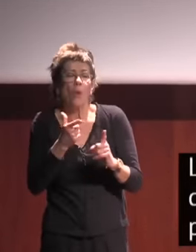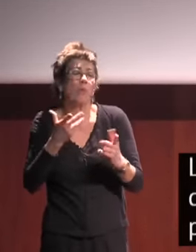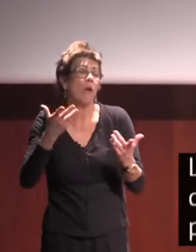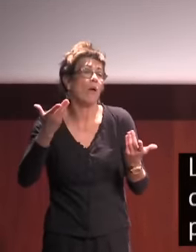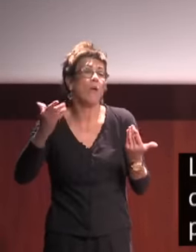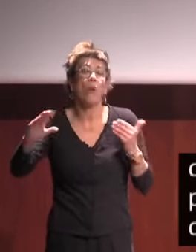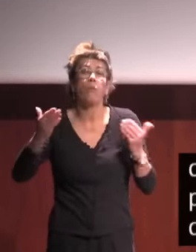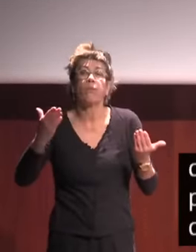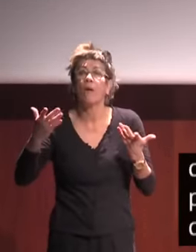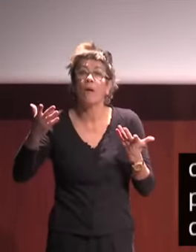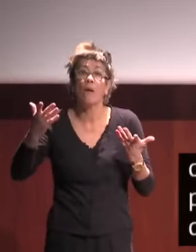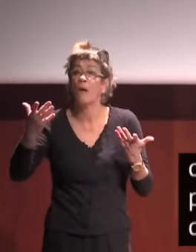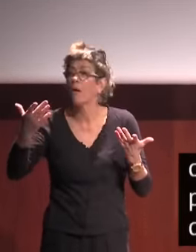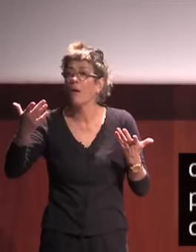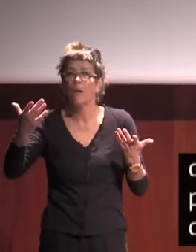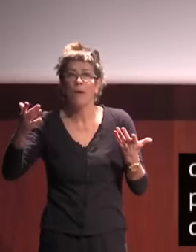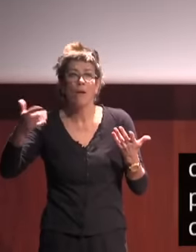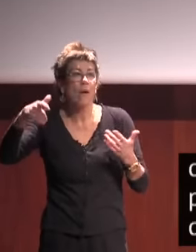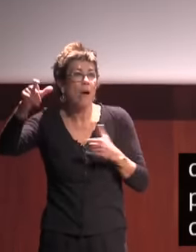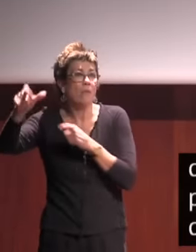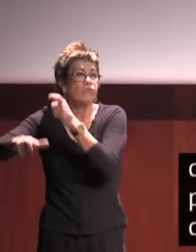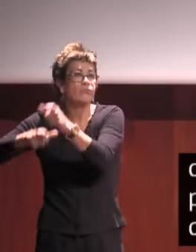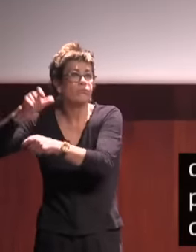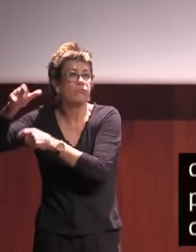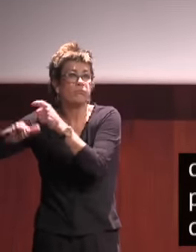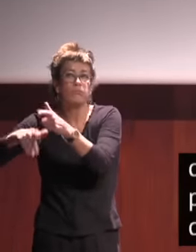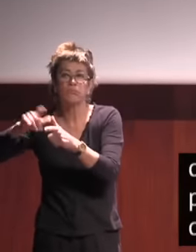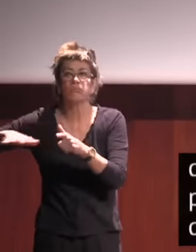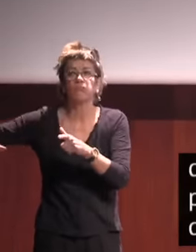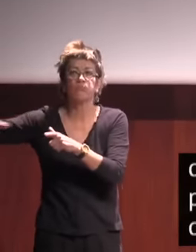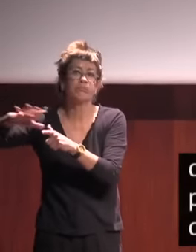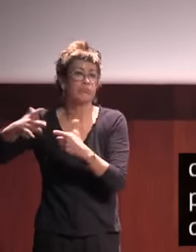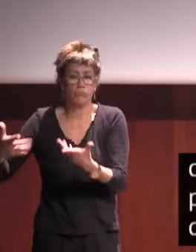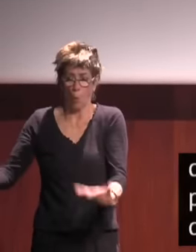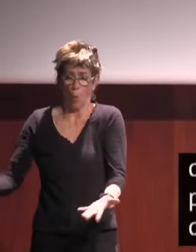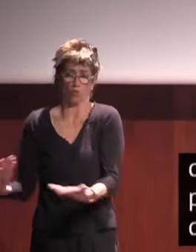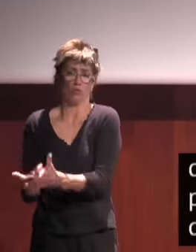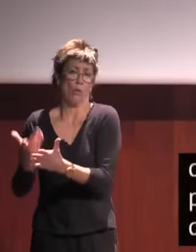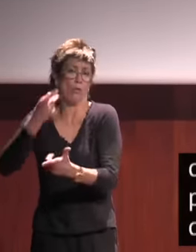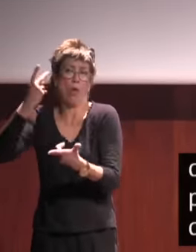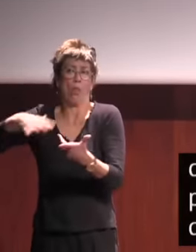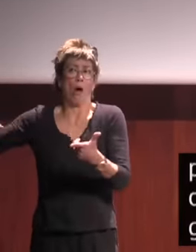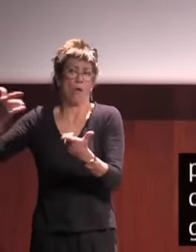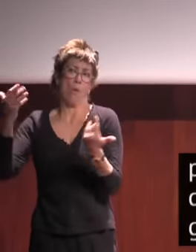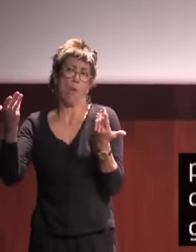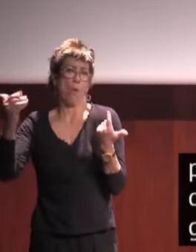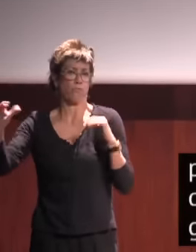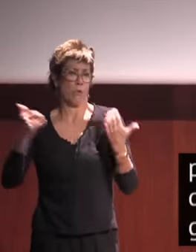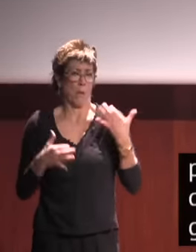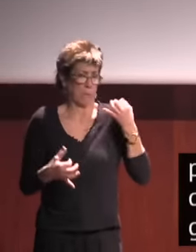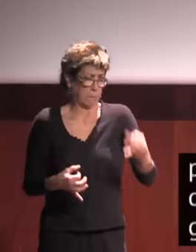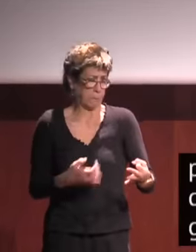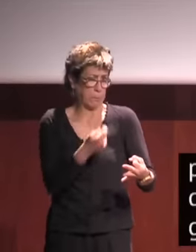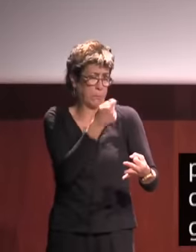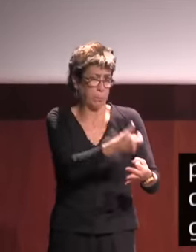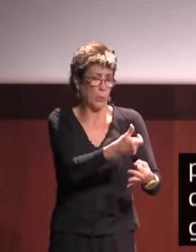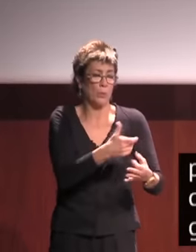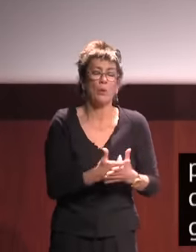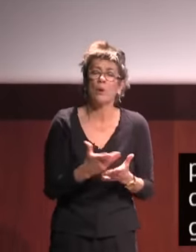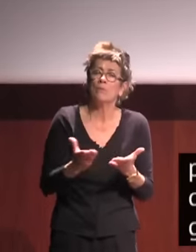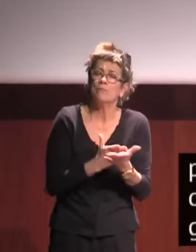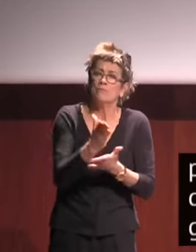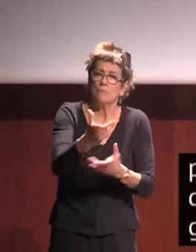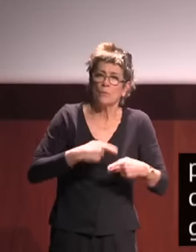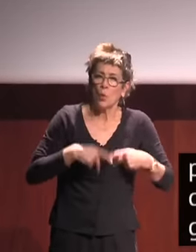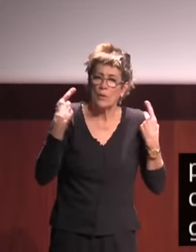par rapport à la vivacité de genres autobiographiques dans la littérature contemporaine. En ce qui concerne la mobilisation des récits de vie dans la recherche